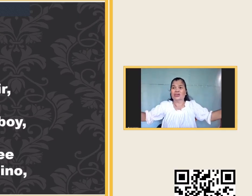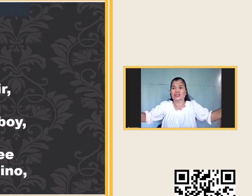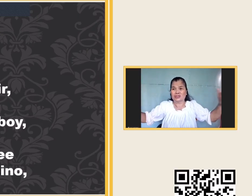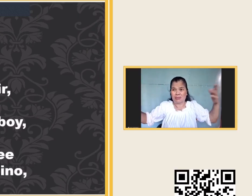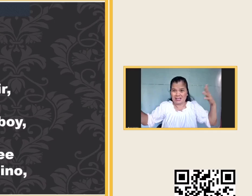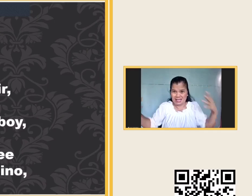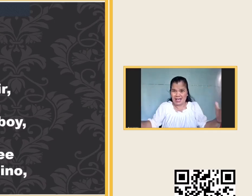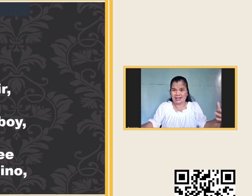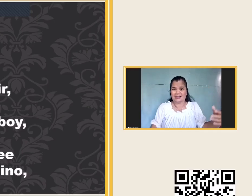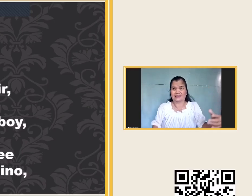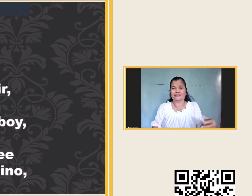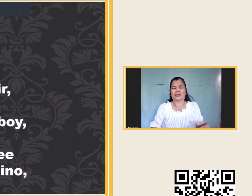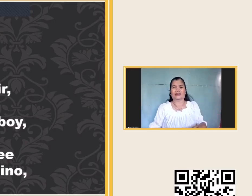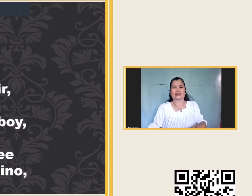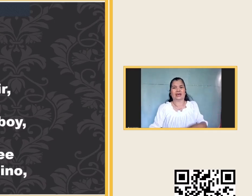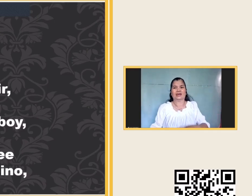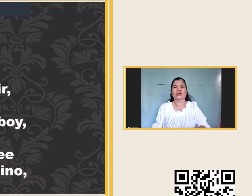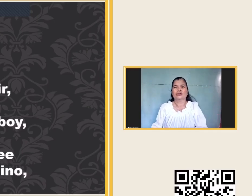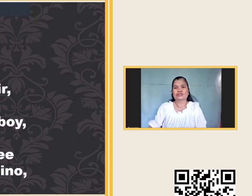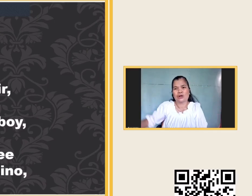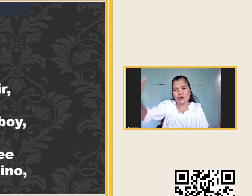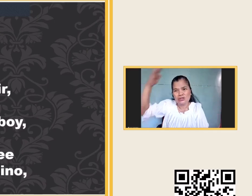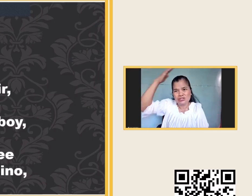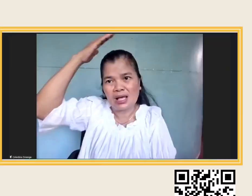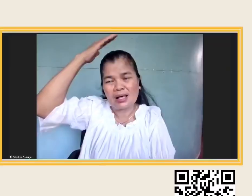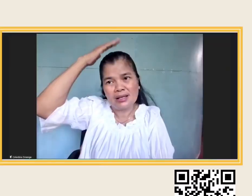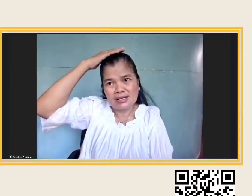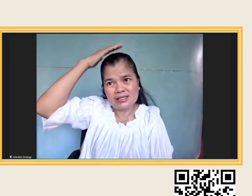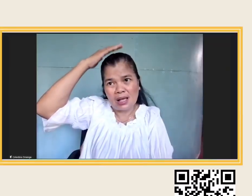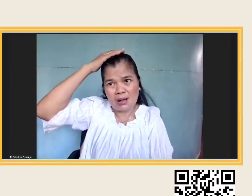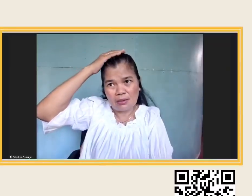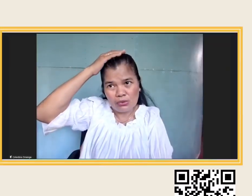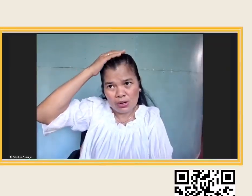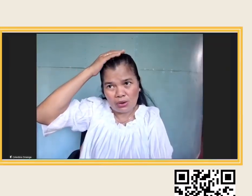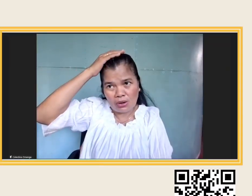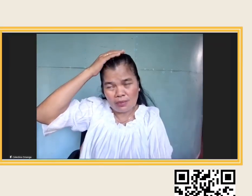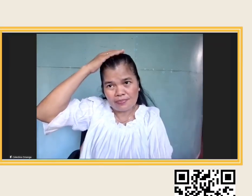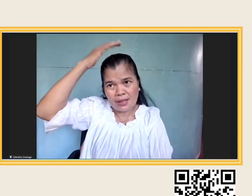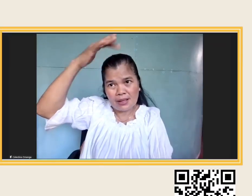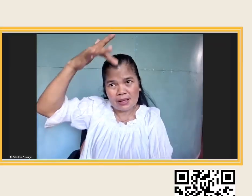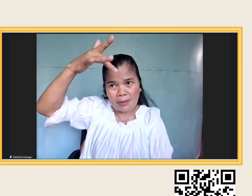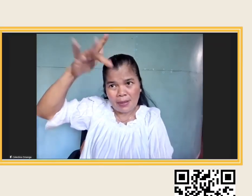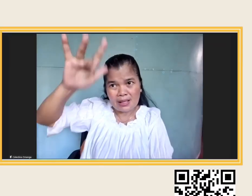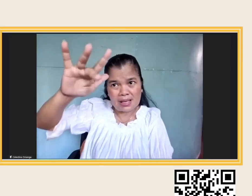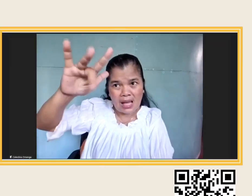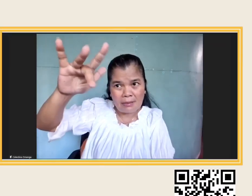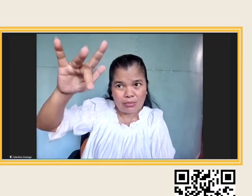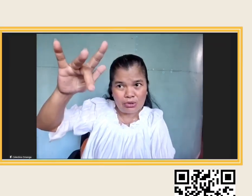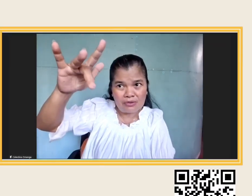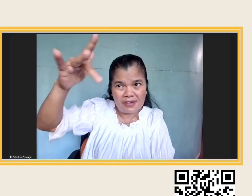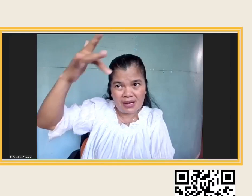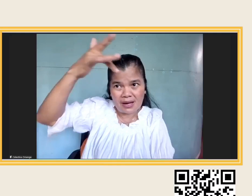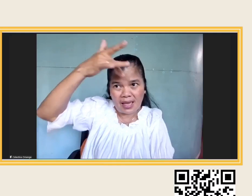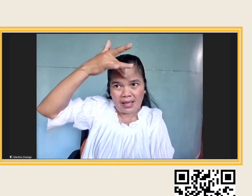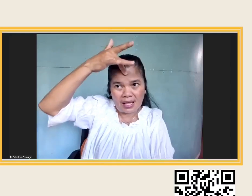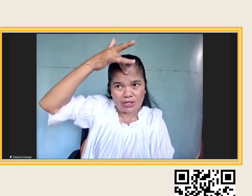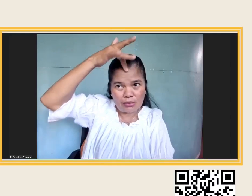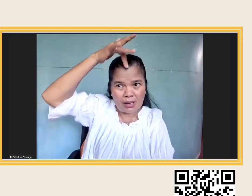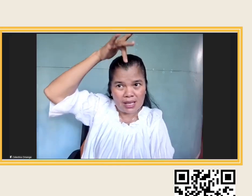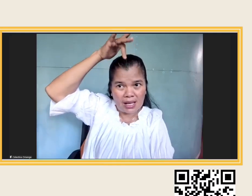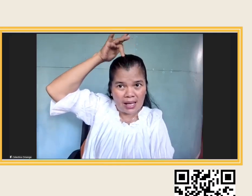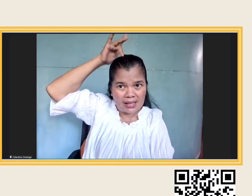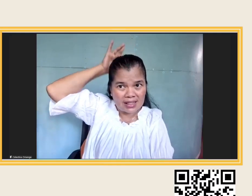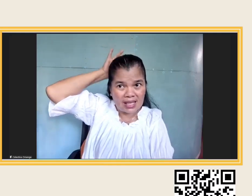yung pag-sign. Okay. So, sa ulo, kapag ginamit mo yung feeler hand